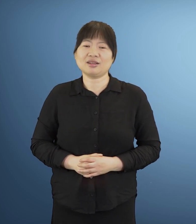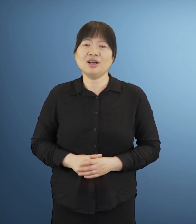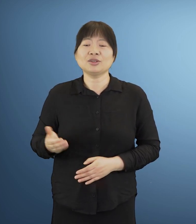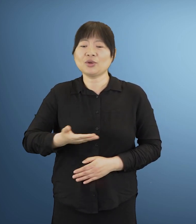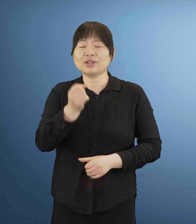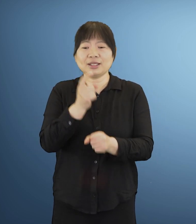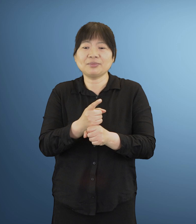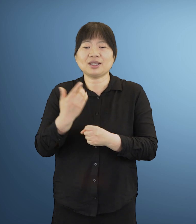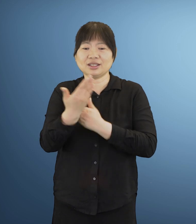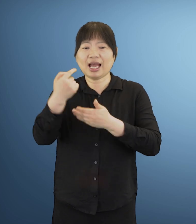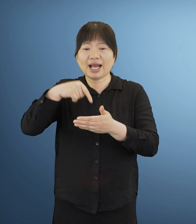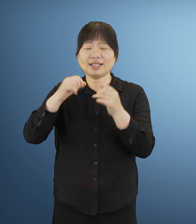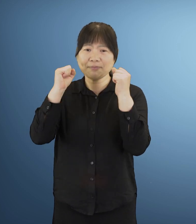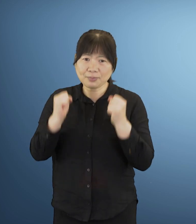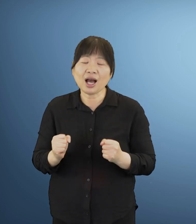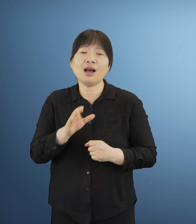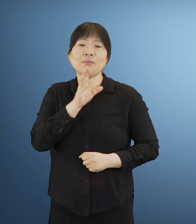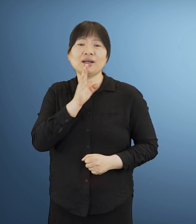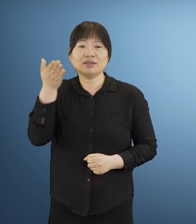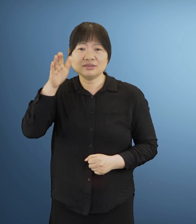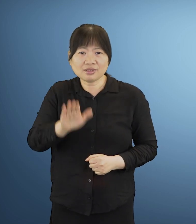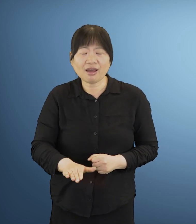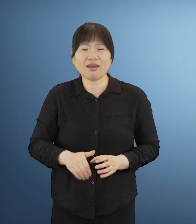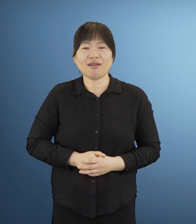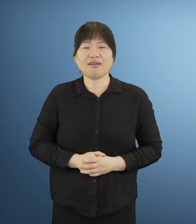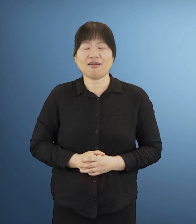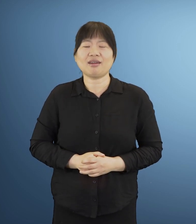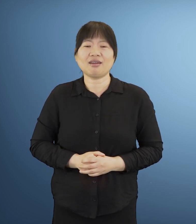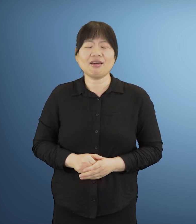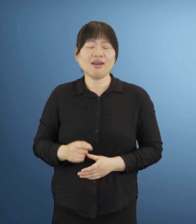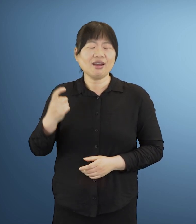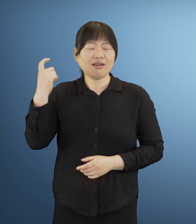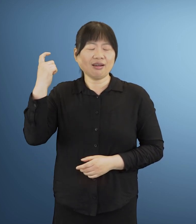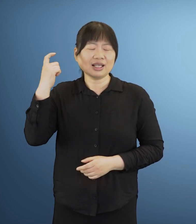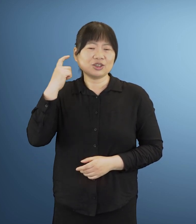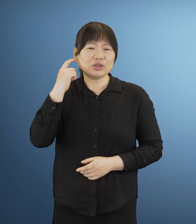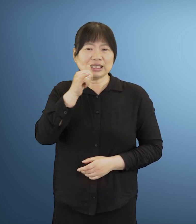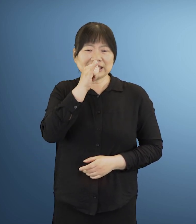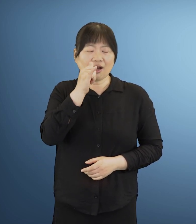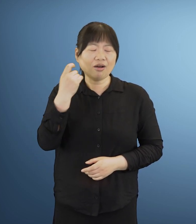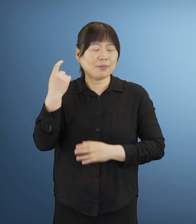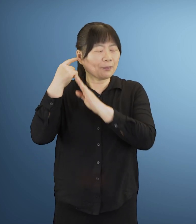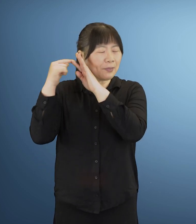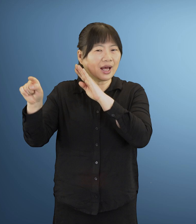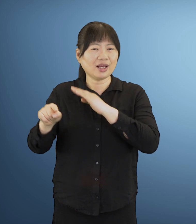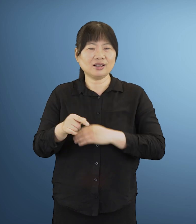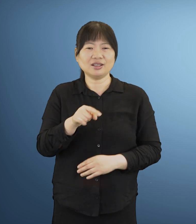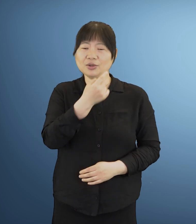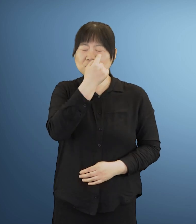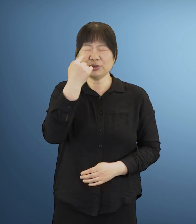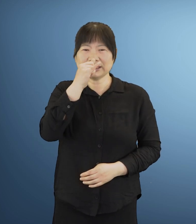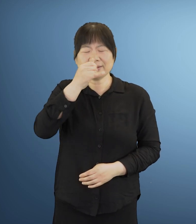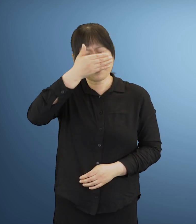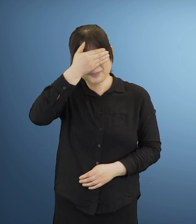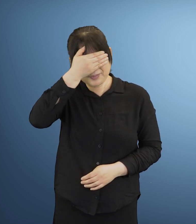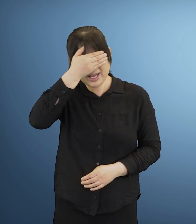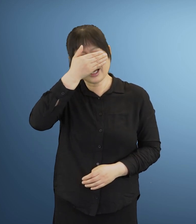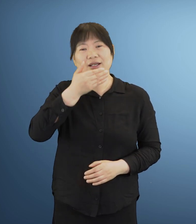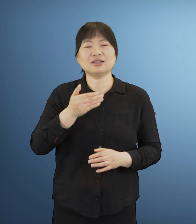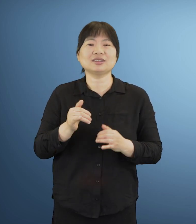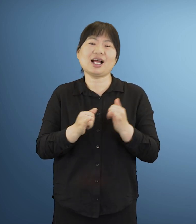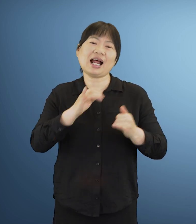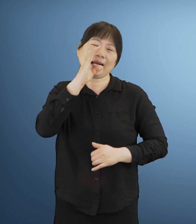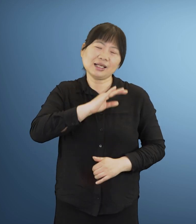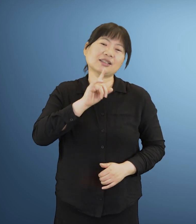있다. 그리고 지금부터 그 비유의 이제 본 뜻을 예수님이 설명을 들어갑니다.